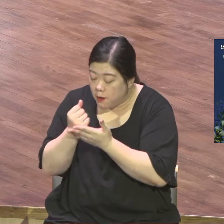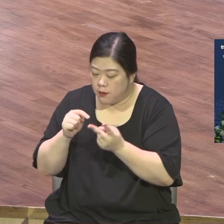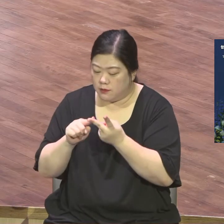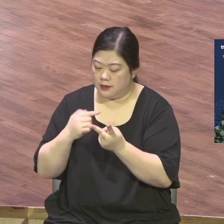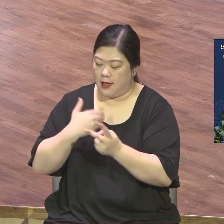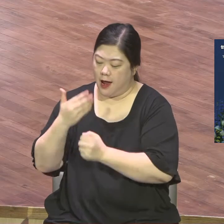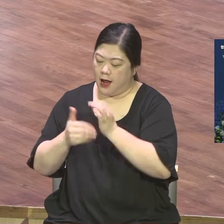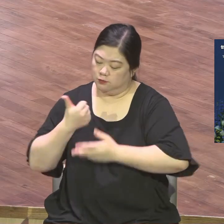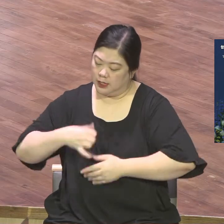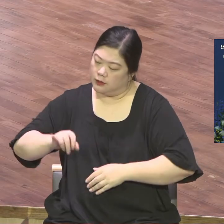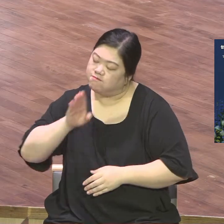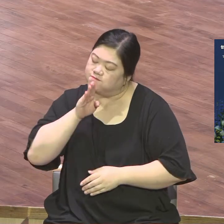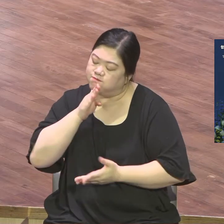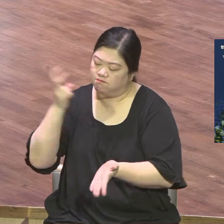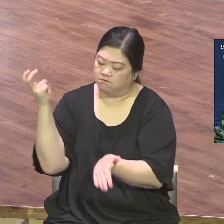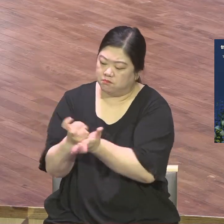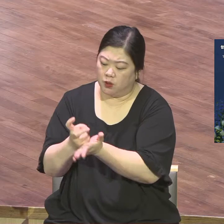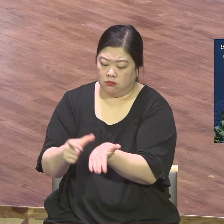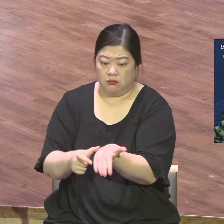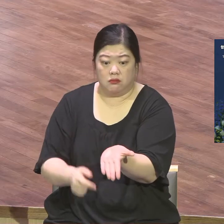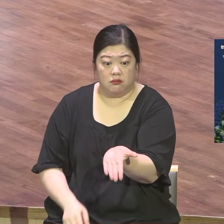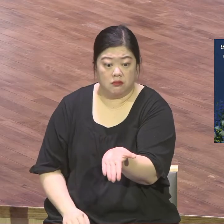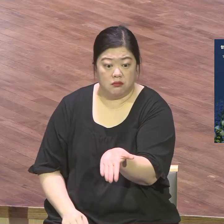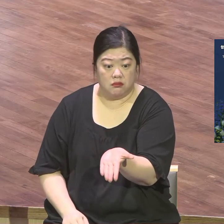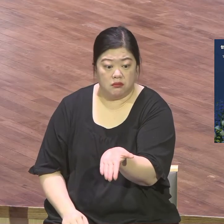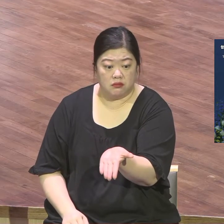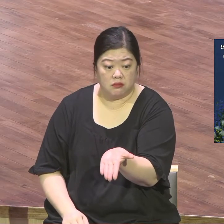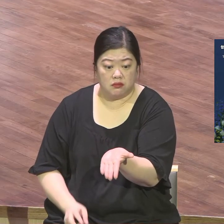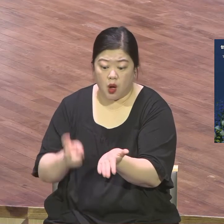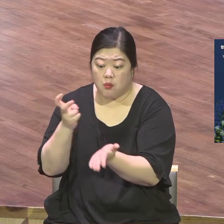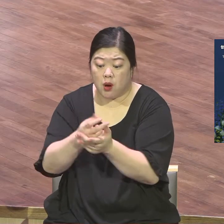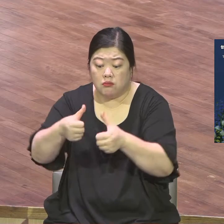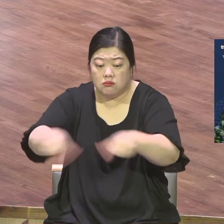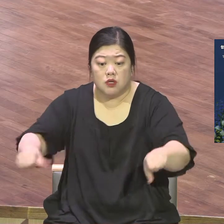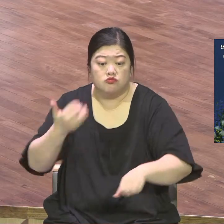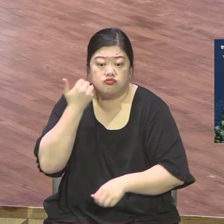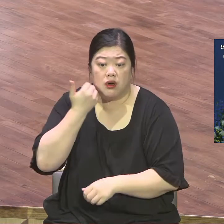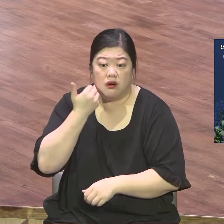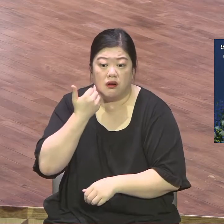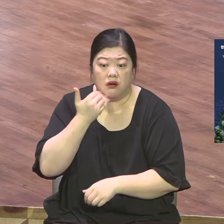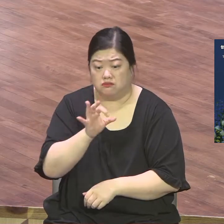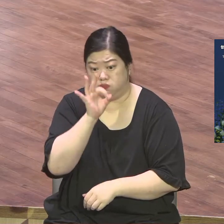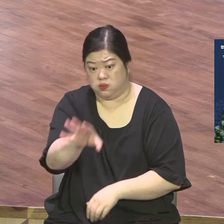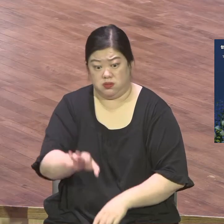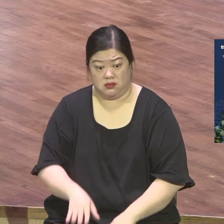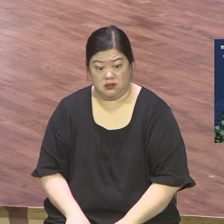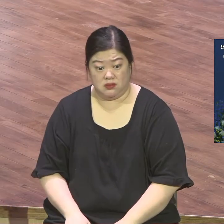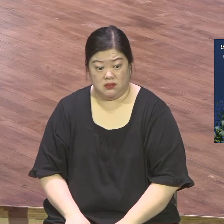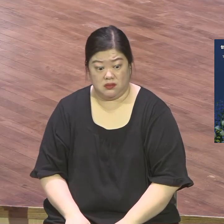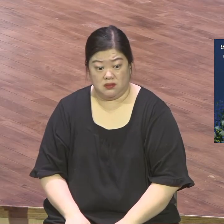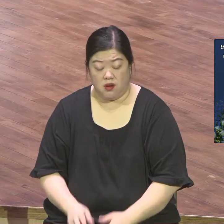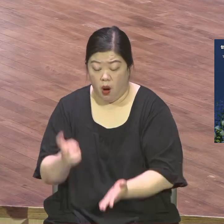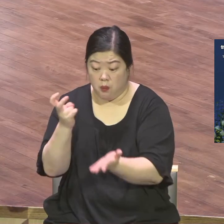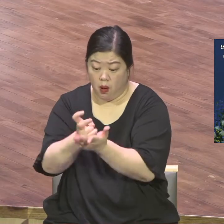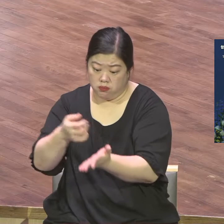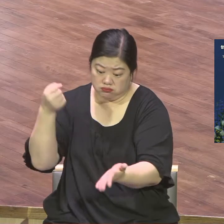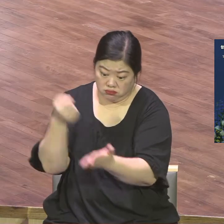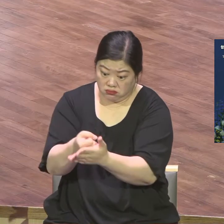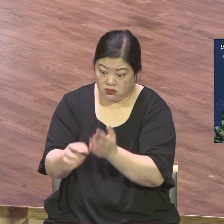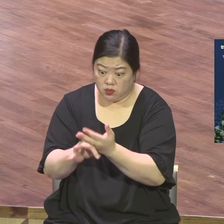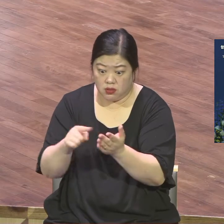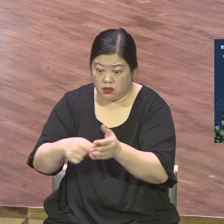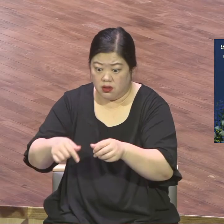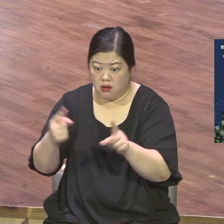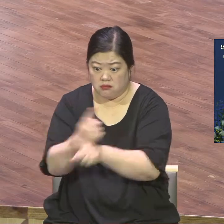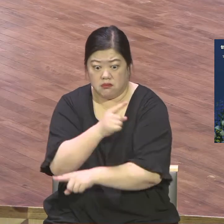얼마나 감격스럽습니까? 얼마나 기쁩니까? 얼마나 찬송이 나옵니까? 영원히 보장돼 버렸다. 그래서 죽음이 두렵지 않는